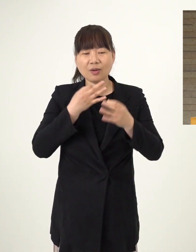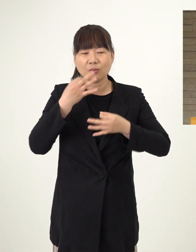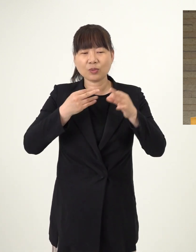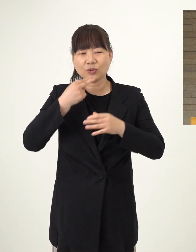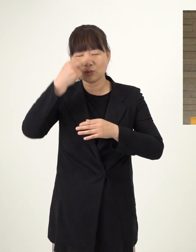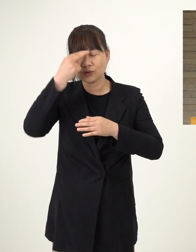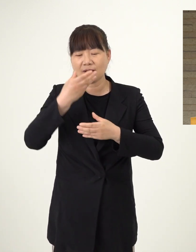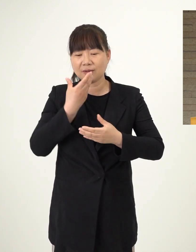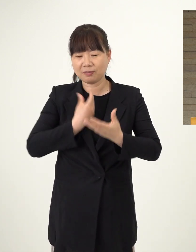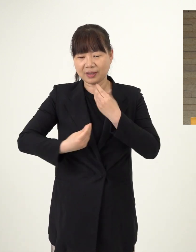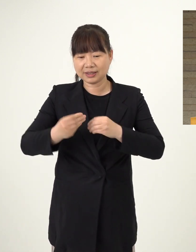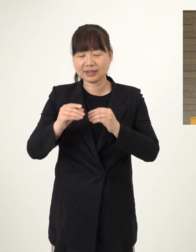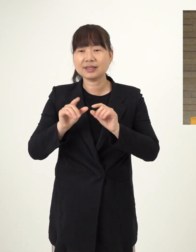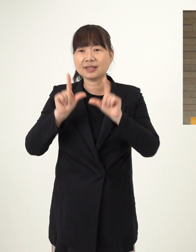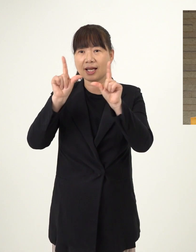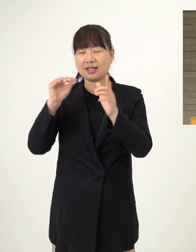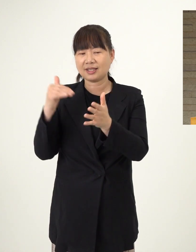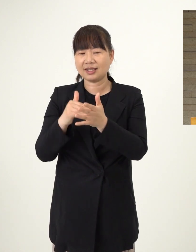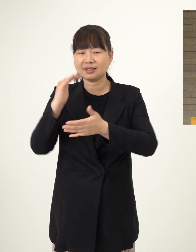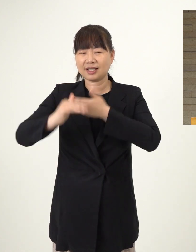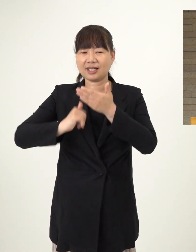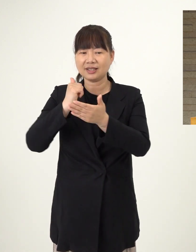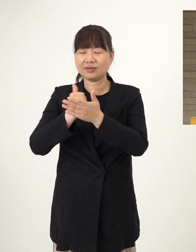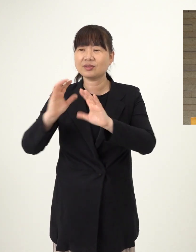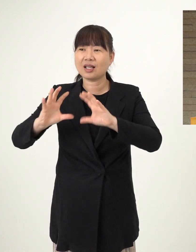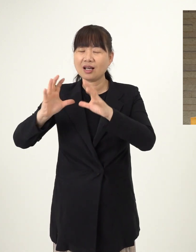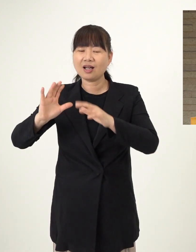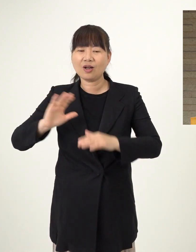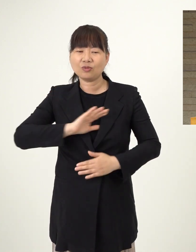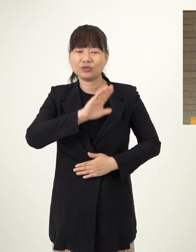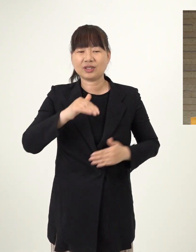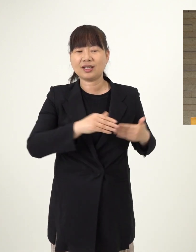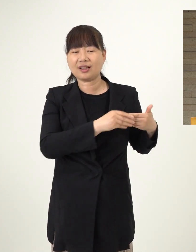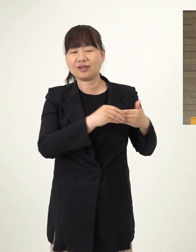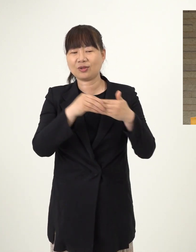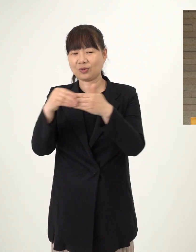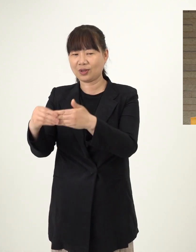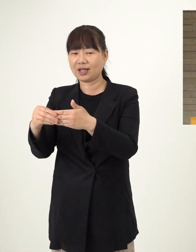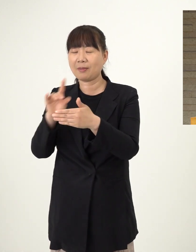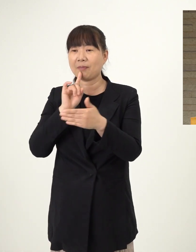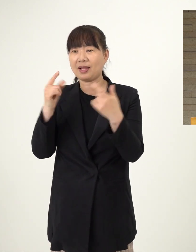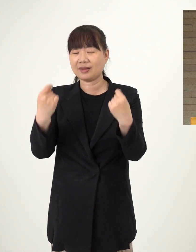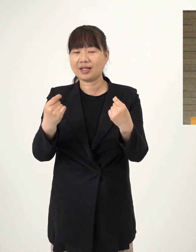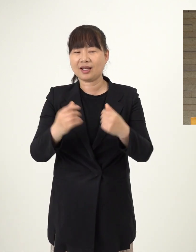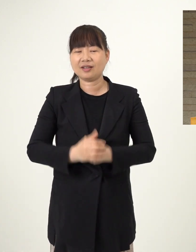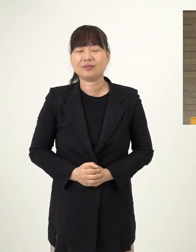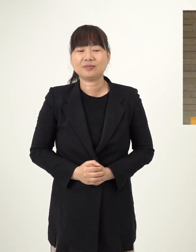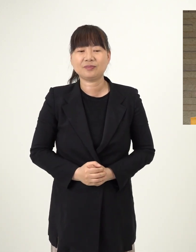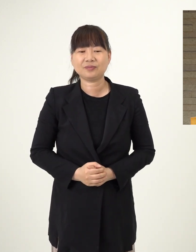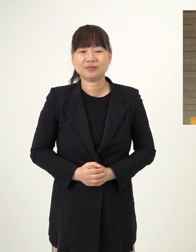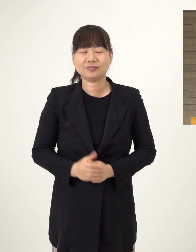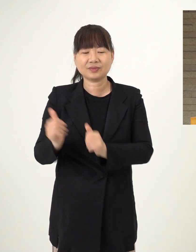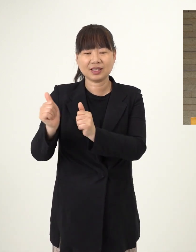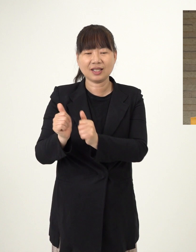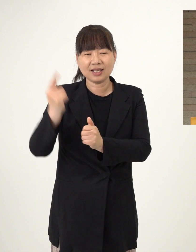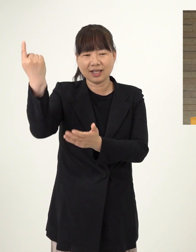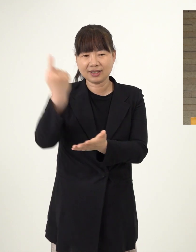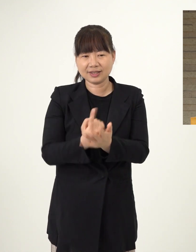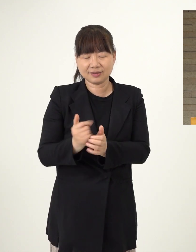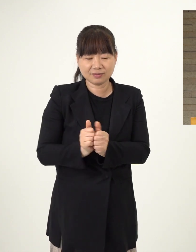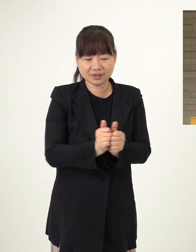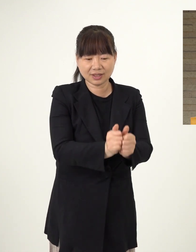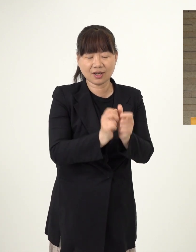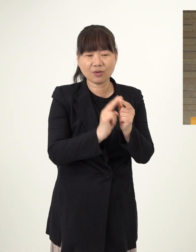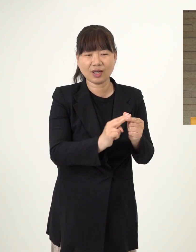마시는 그날까지 하나님의 나라에 우리를 인도하시겠다는 얘기예요. 임재와 인도를 얘기하는